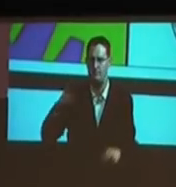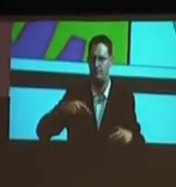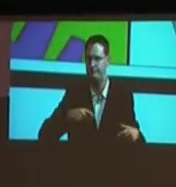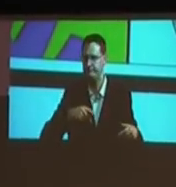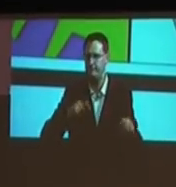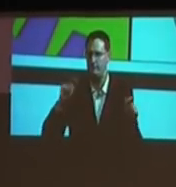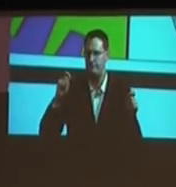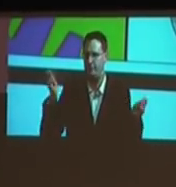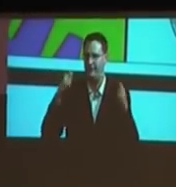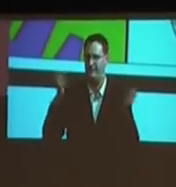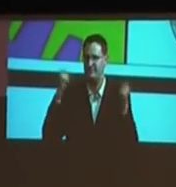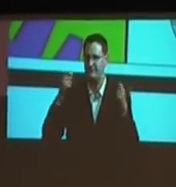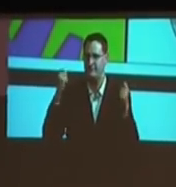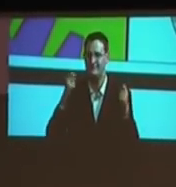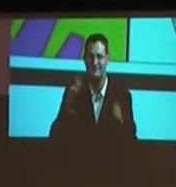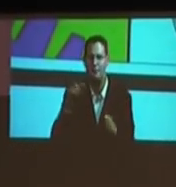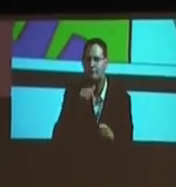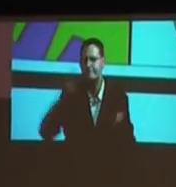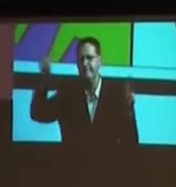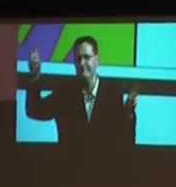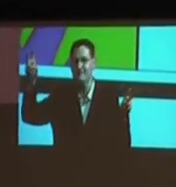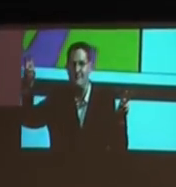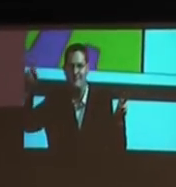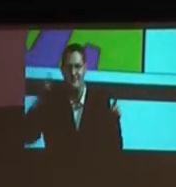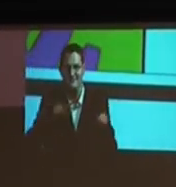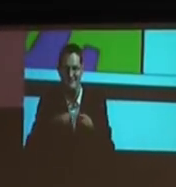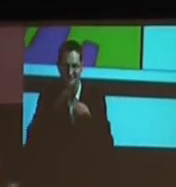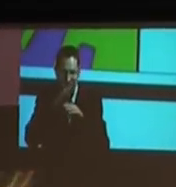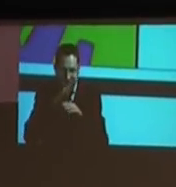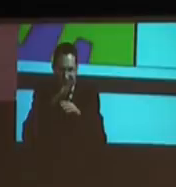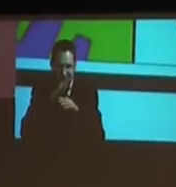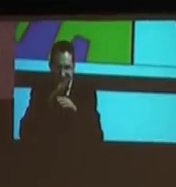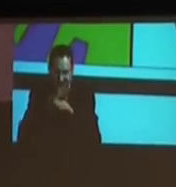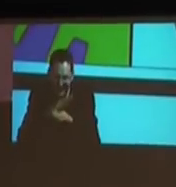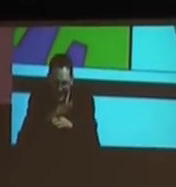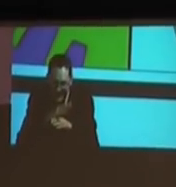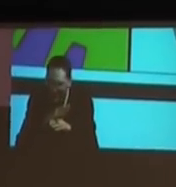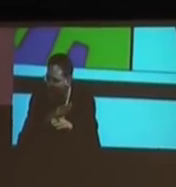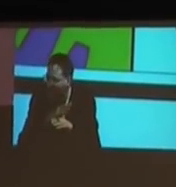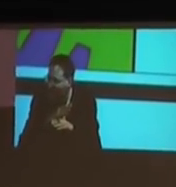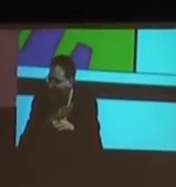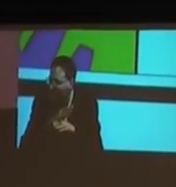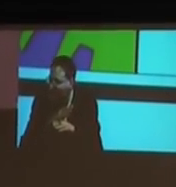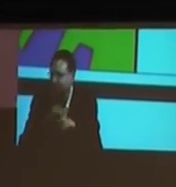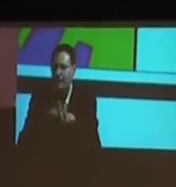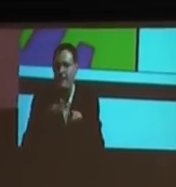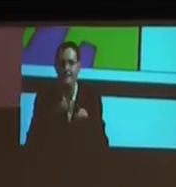Veranstaltung zum Thema türkises Band, wie wir das schon mal hatten.